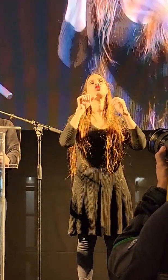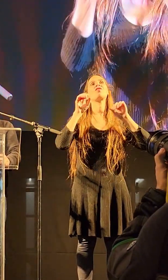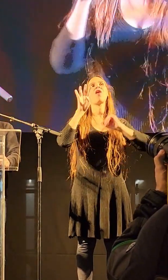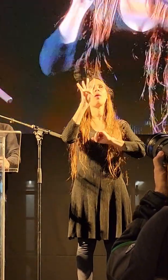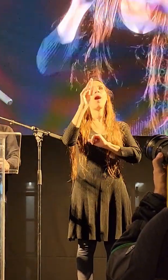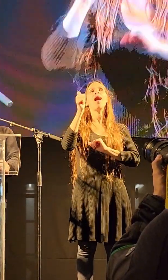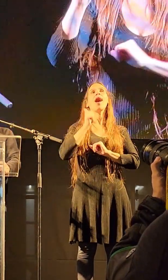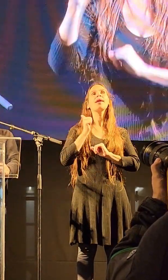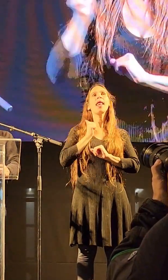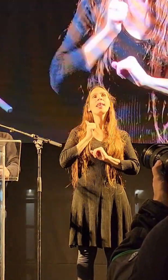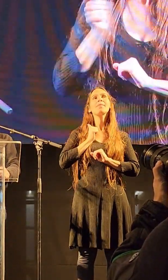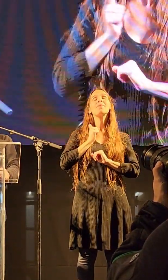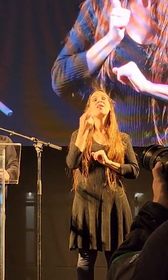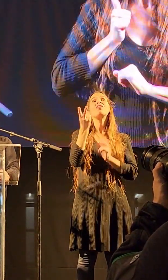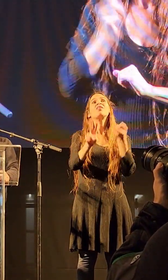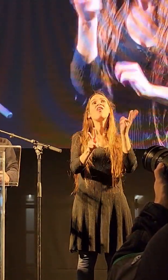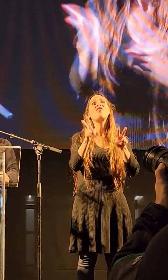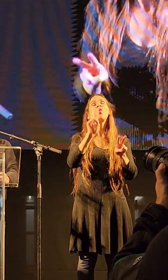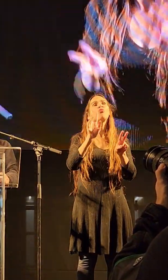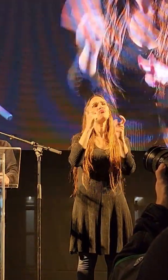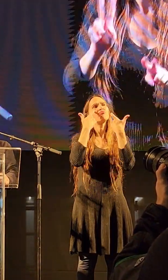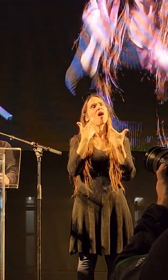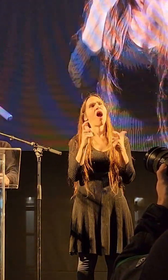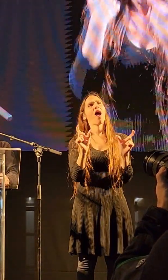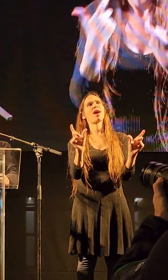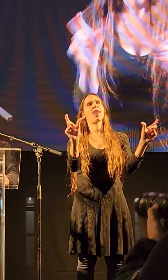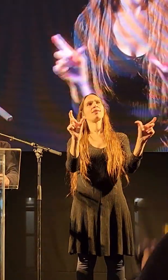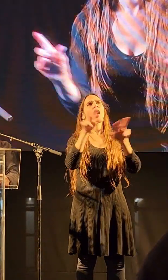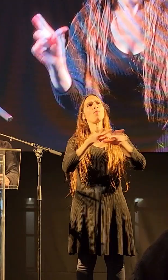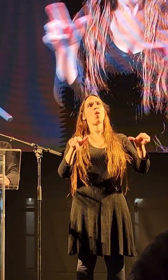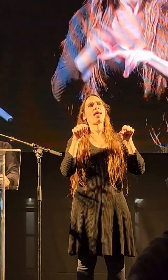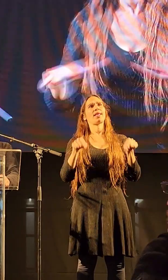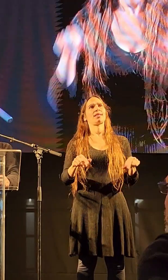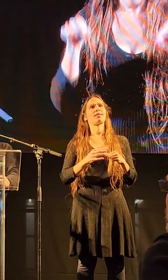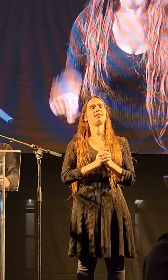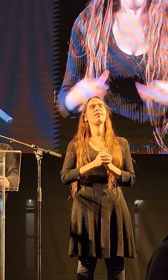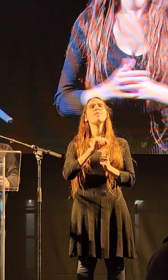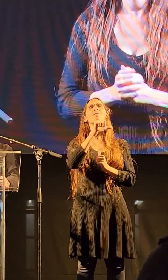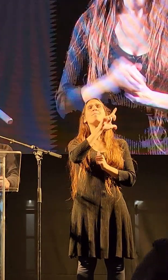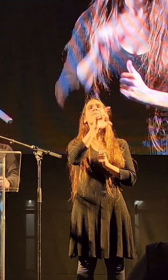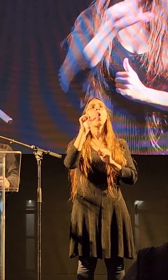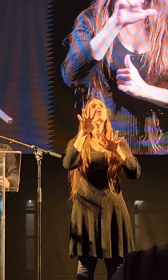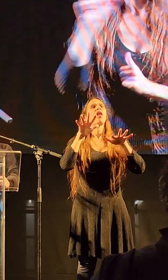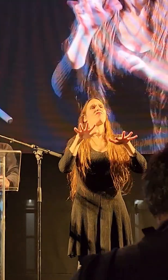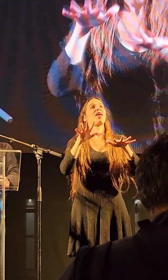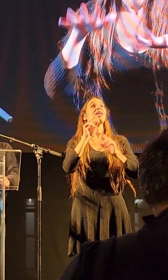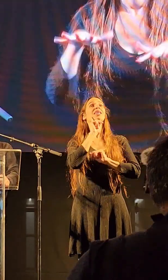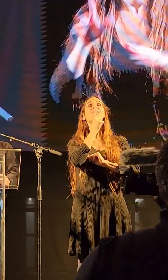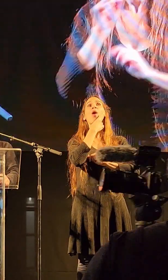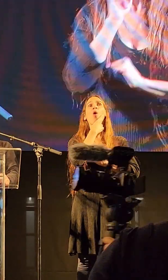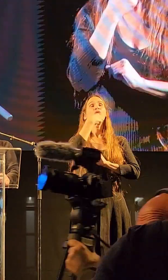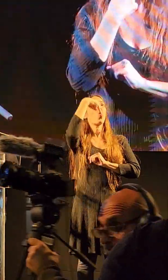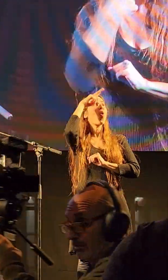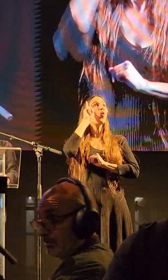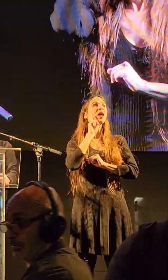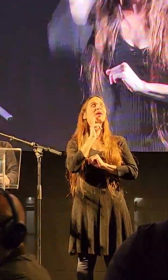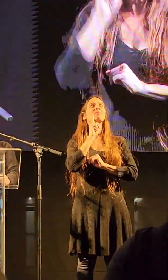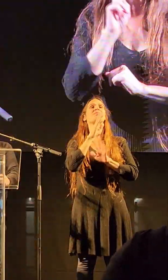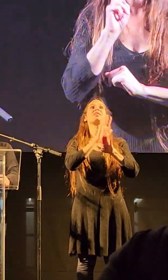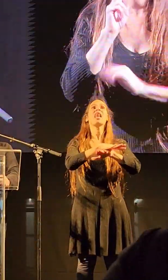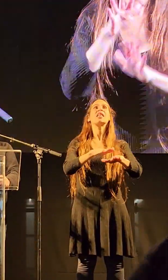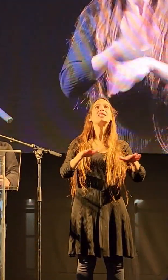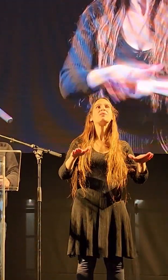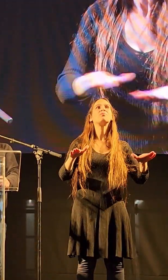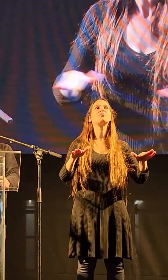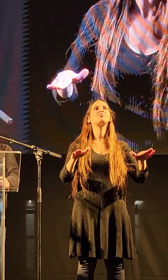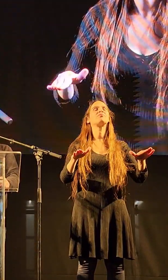564 חיילים נפלו על הגנת המולדת. מאות אלפי אמהות, הורים,